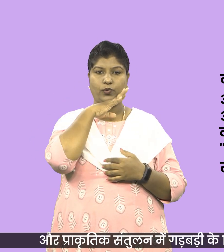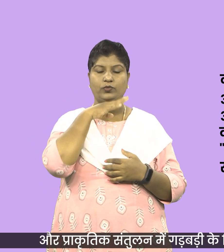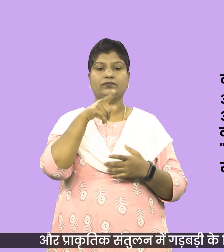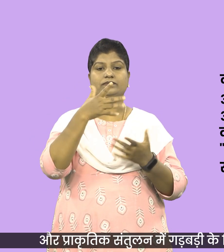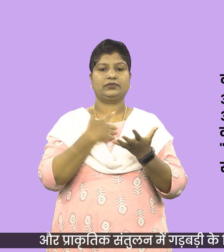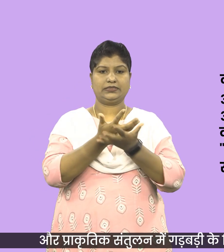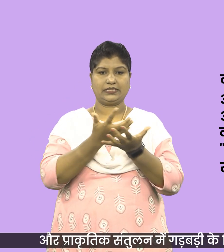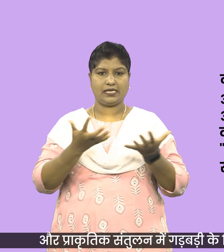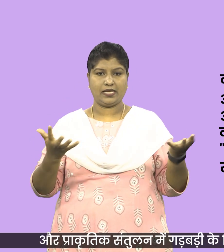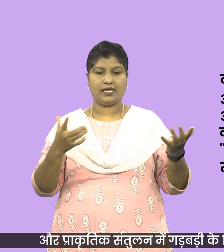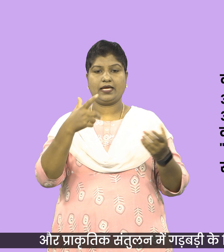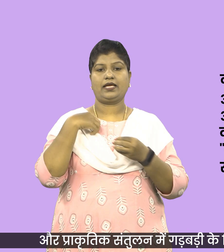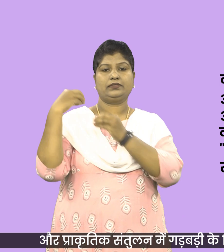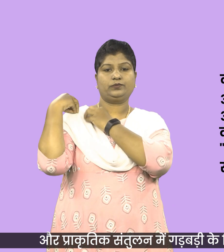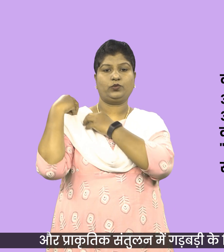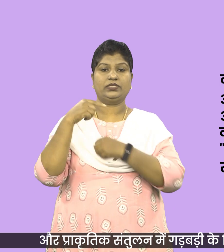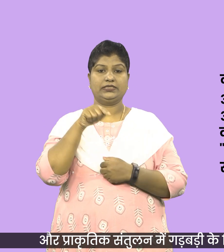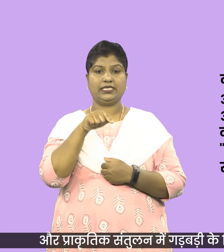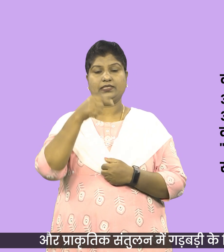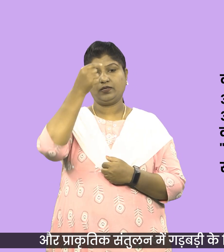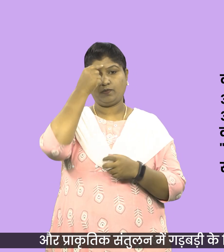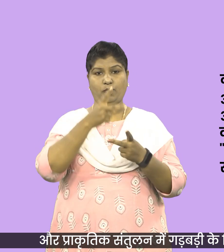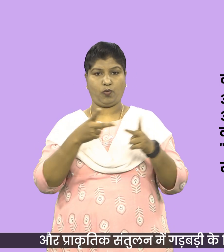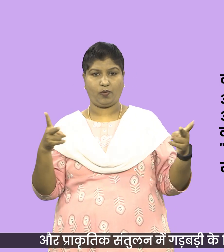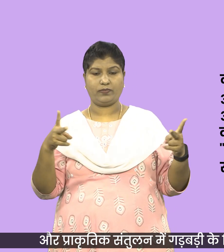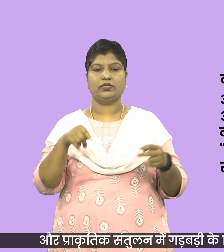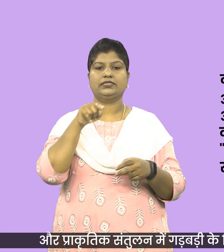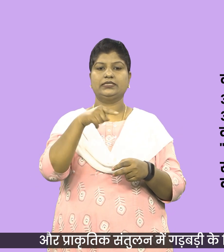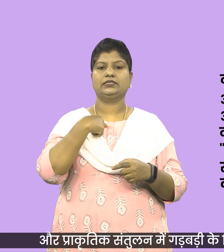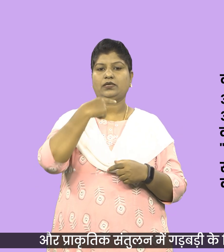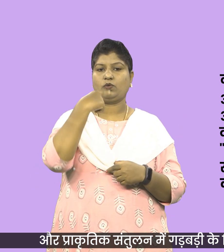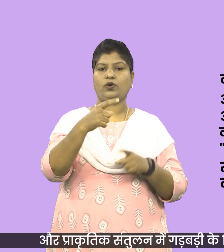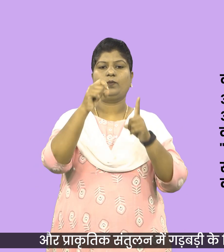प्राकृतिक संतुलन में गड़बड़ी के लिए जिम्मेदार पदार्थों को